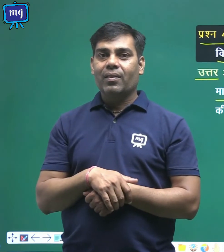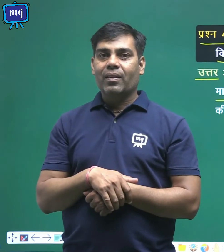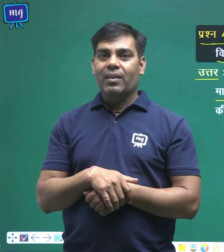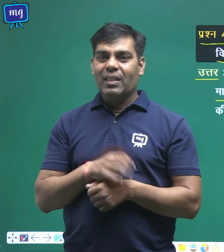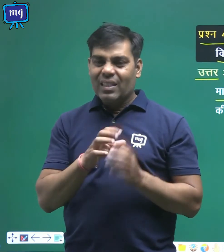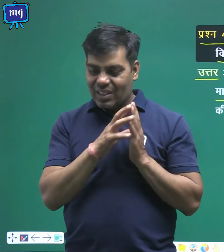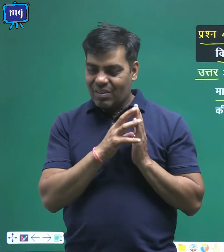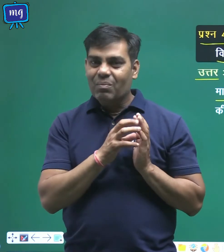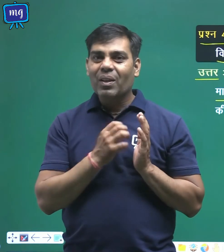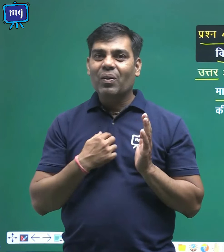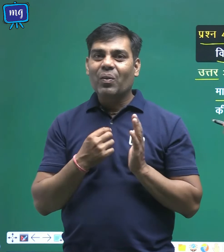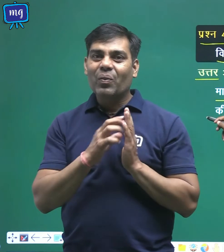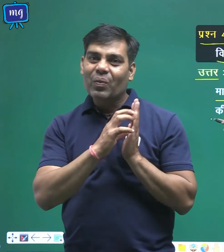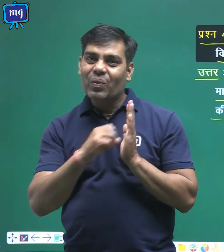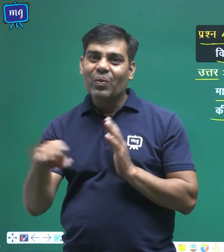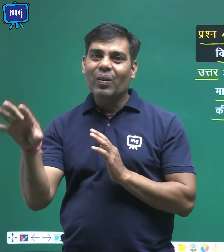छुड़वा लेने की